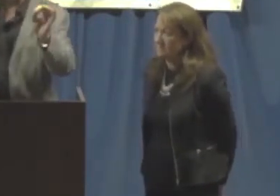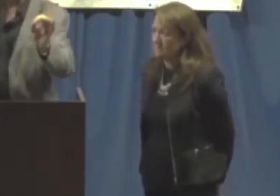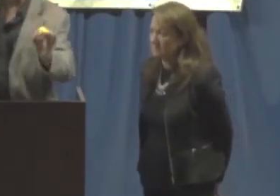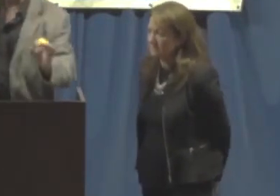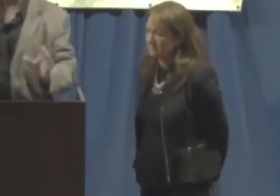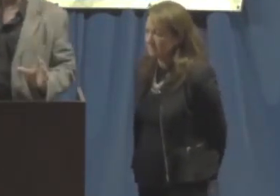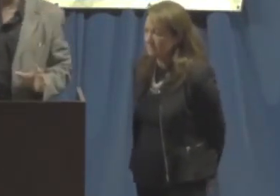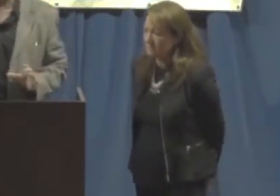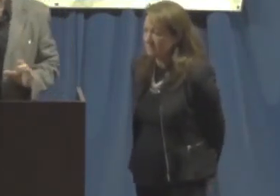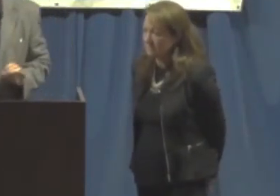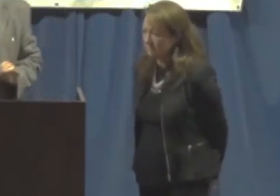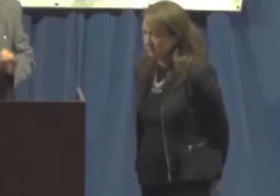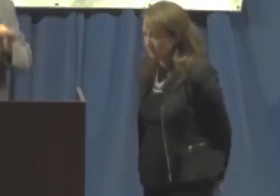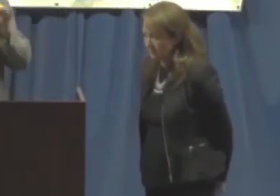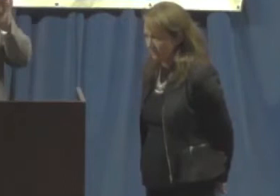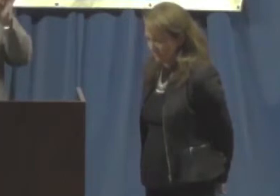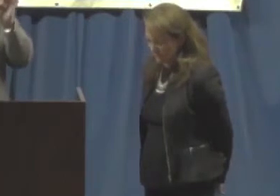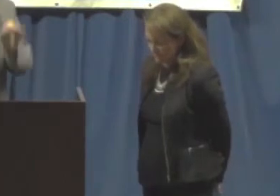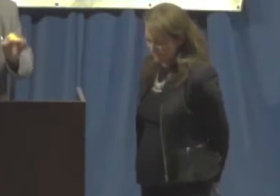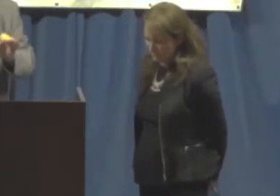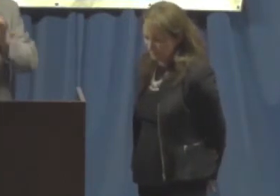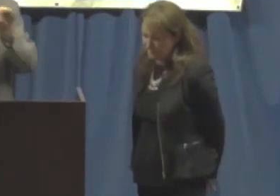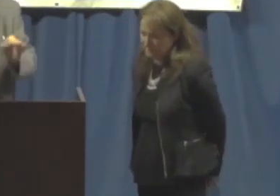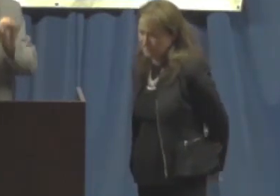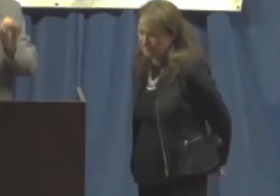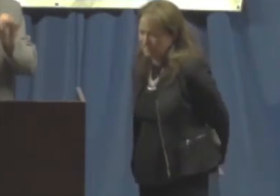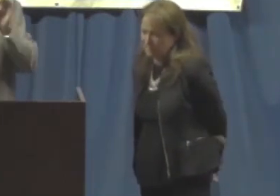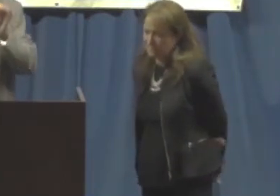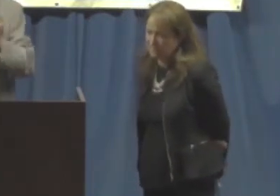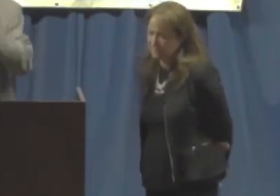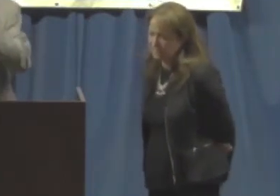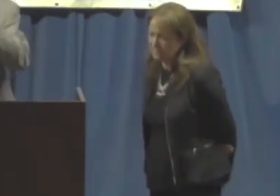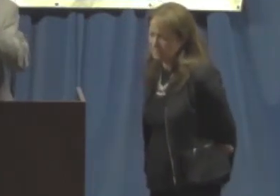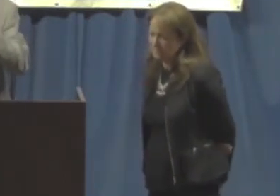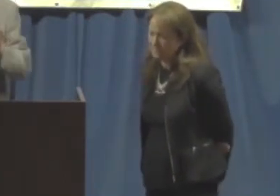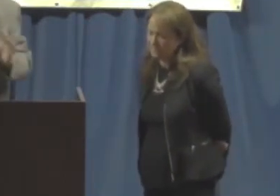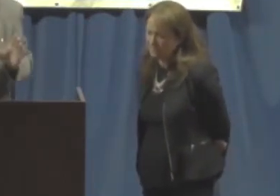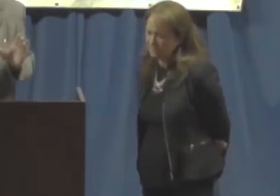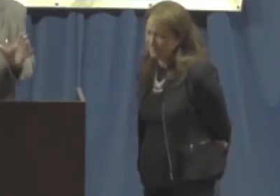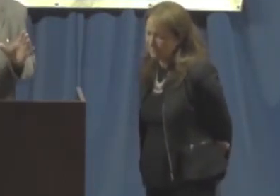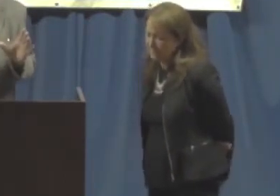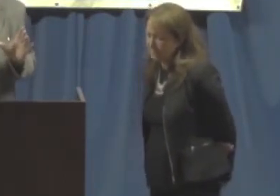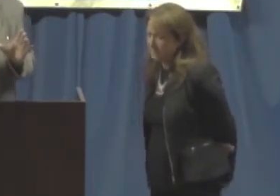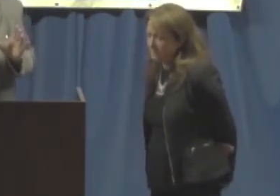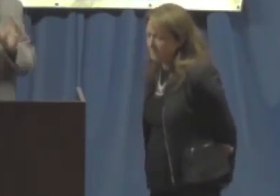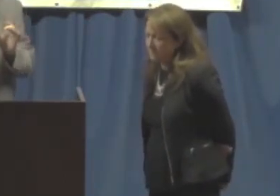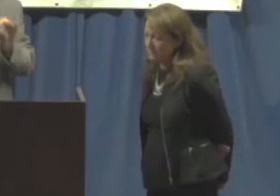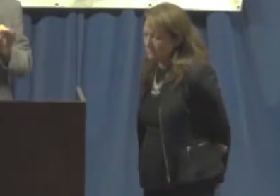empresas provinciales de telecomunicaciones o quienes lo necesitan no están siendo destinatarios de ese recurso